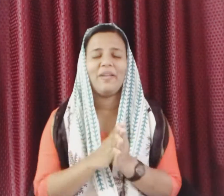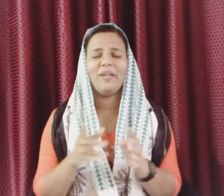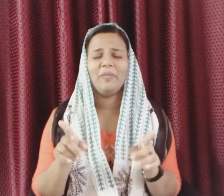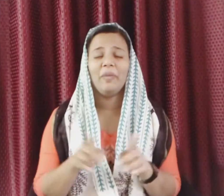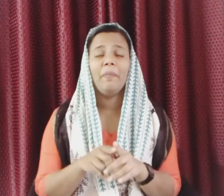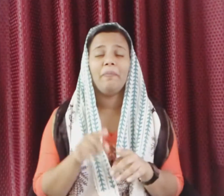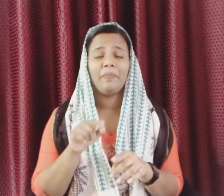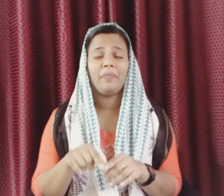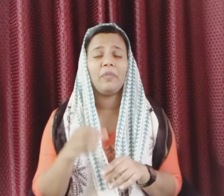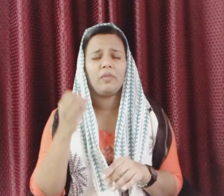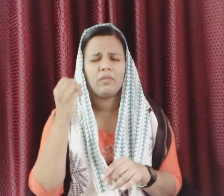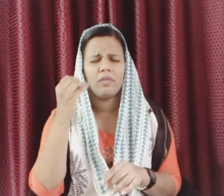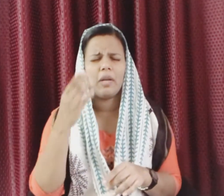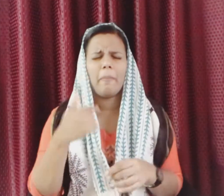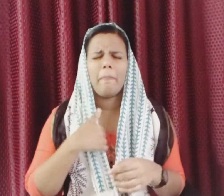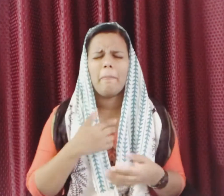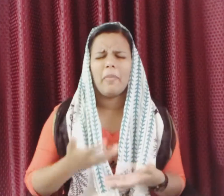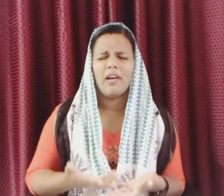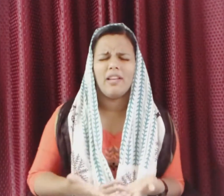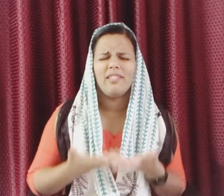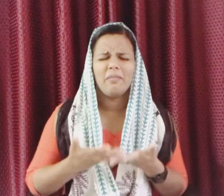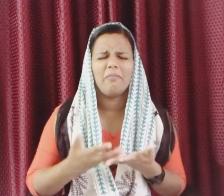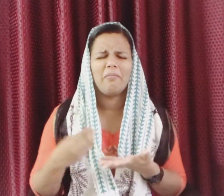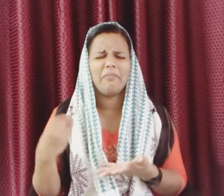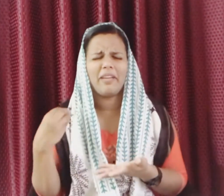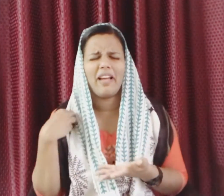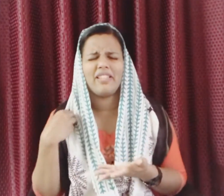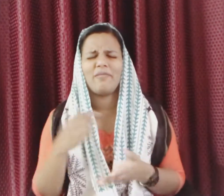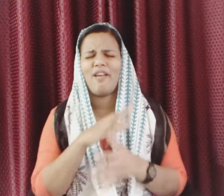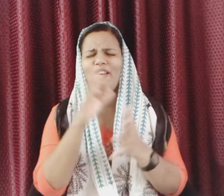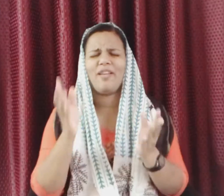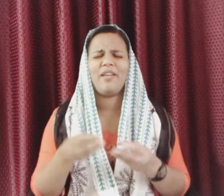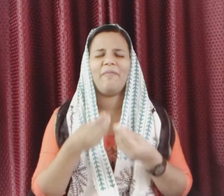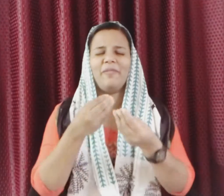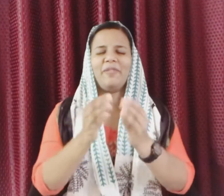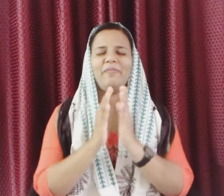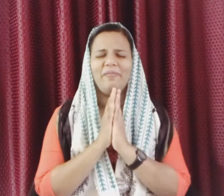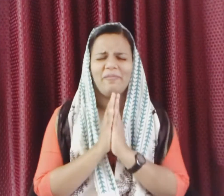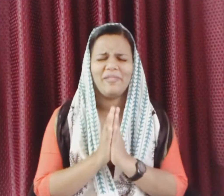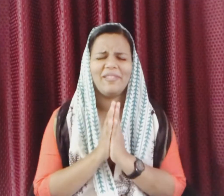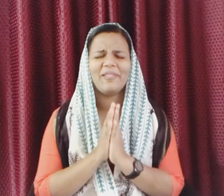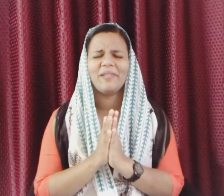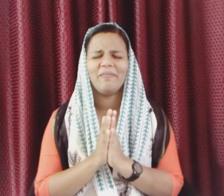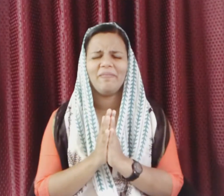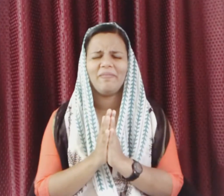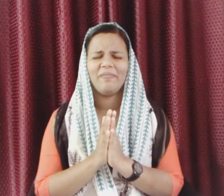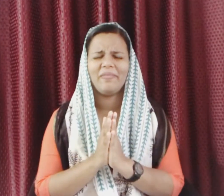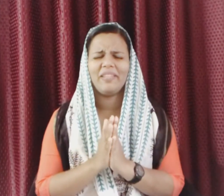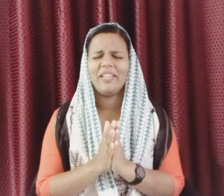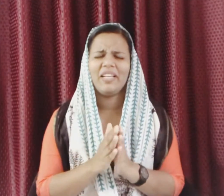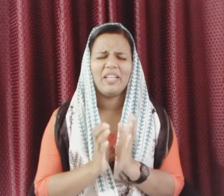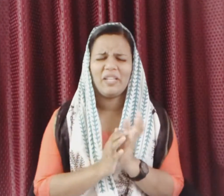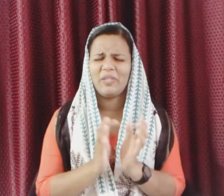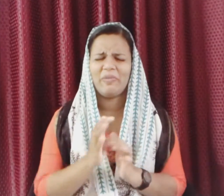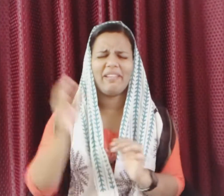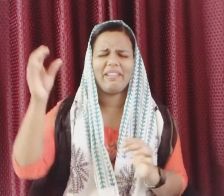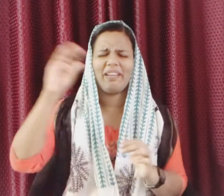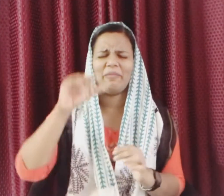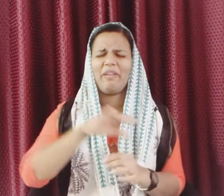അതുപോലെ കർത്താവേയും പ്രഭാതത്തിൽ ഉണർന്നപ്പോൾ മനസ്സിന് ഭാരമായി ഉണർന്നവരുണ്ട്, അവരെ ഞങ്ങളുടെ കരങ്ങളിലേക്ക് ഏൽപ്പിച്ചു പ്രാർത്ഥിക്കുന്നു. അതായത് അങ്ങയുടെ കൃപ